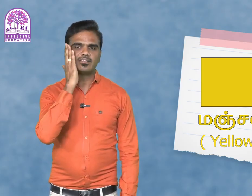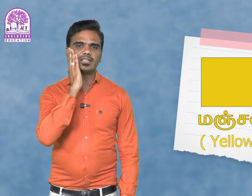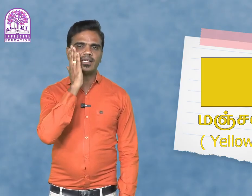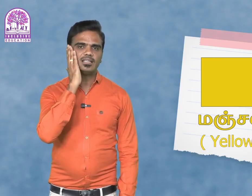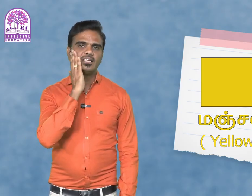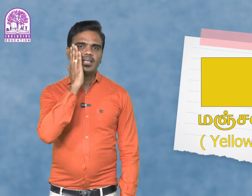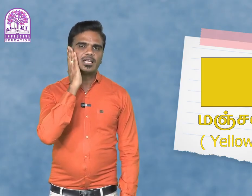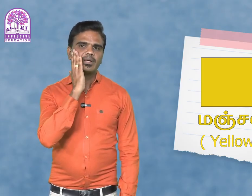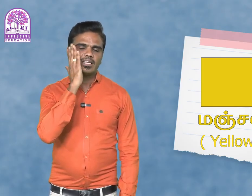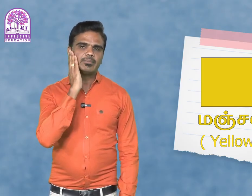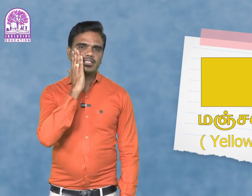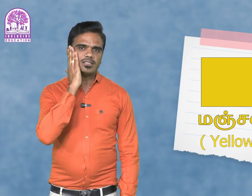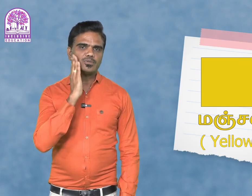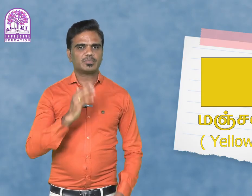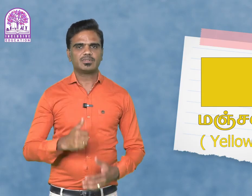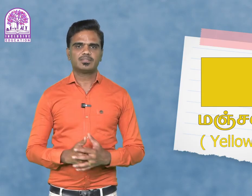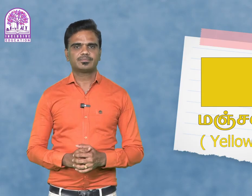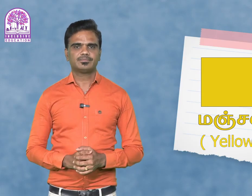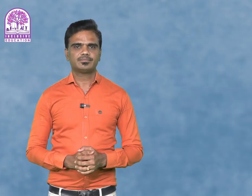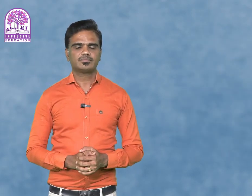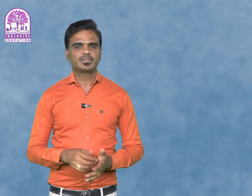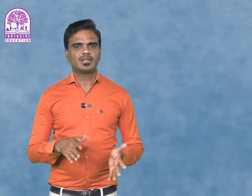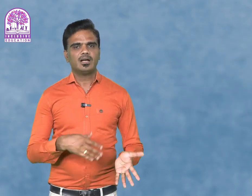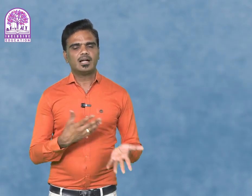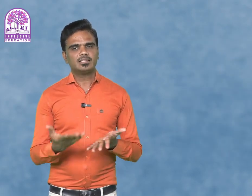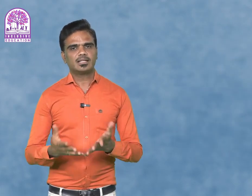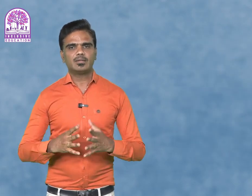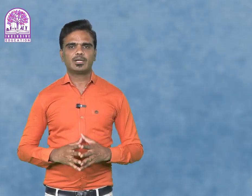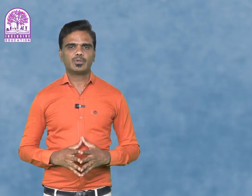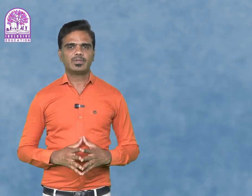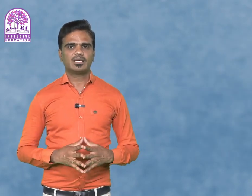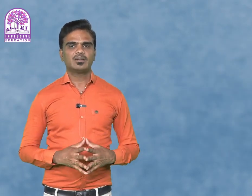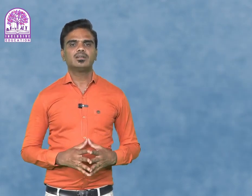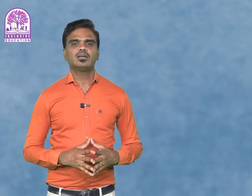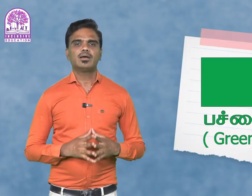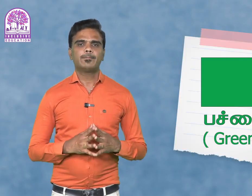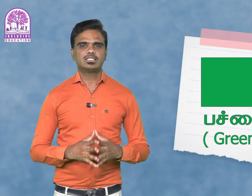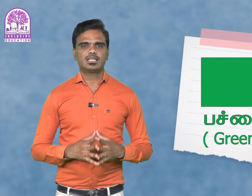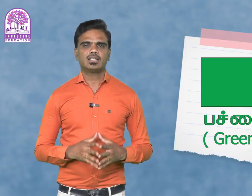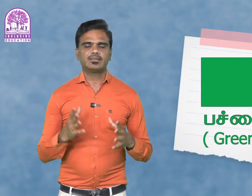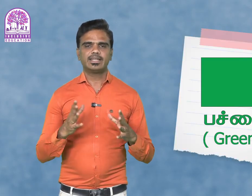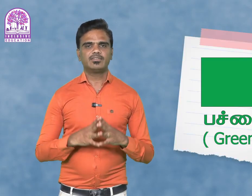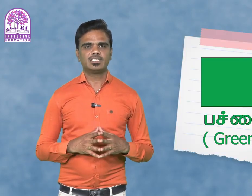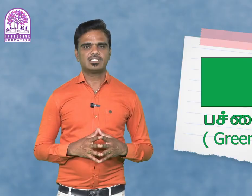தடவுறதுனால இங்கே பாருங்கள், இது மஞ்சளுக்கு யூஸ் பண்ணுவாங்க. அடுத்து என்ன கலர் பார்க்க போகிறோம் அப்படின்னா, பச்சை. அதாவது க்ரீனுக்கு வந்து என்ன செய்ய